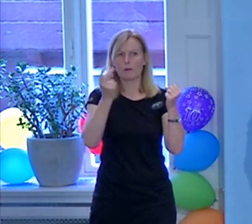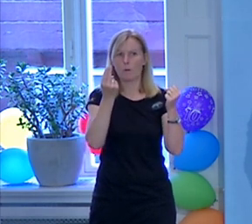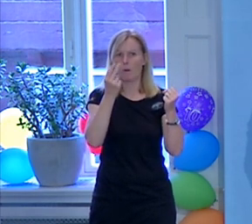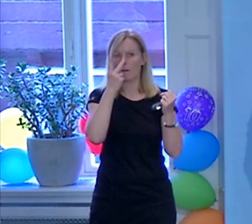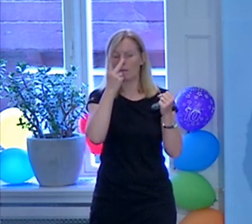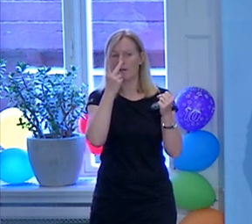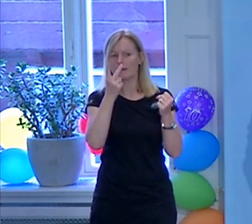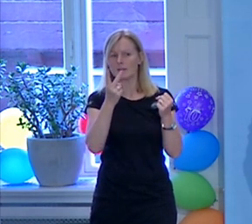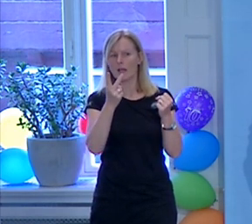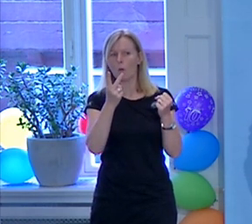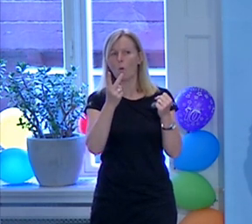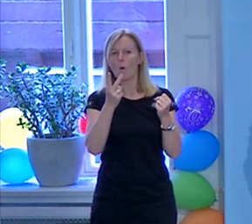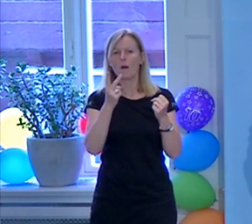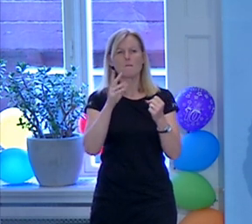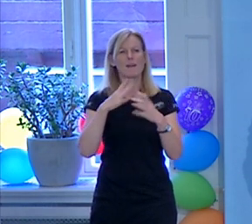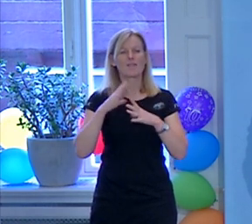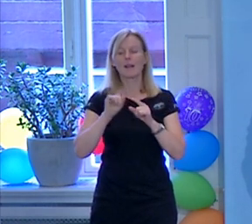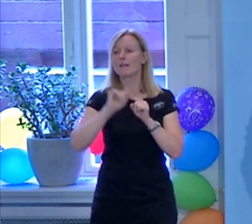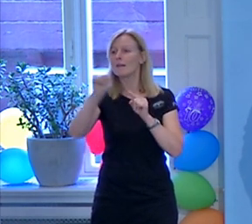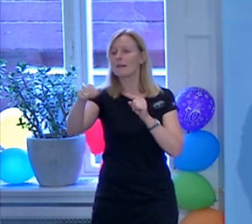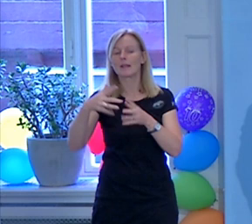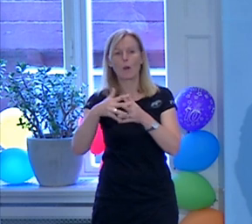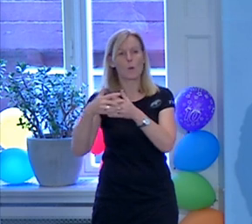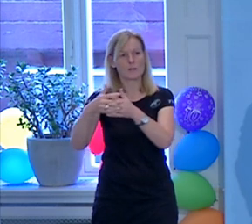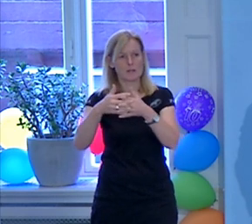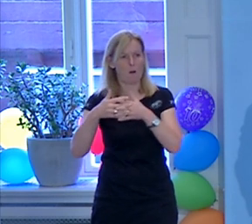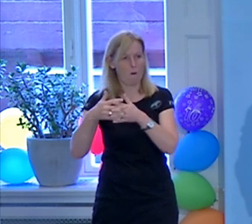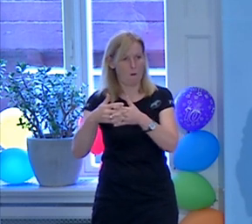mindre utsträckning till USA till exempel, ifrån